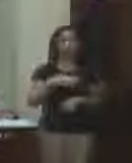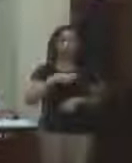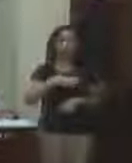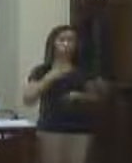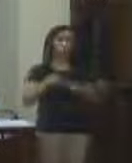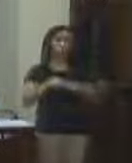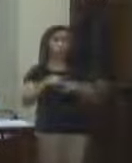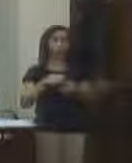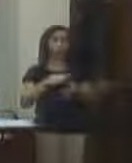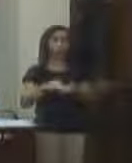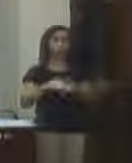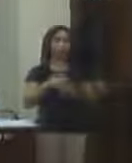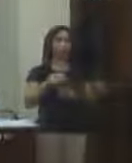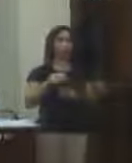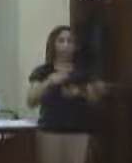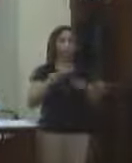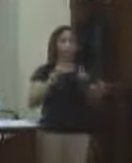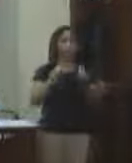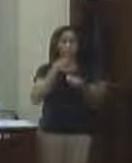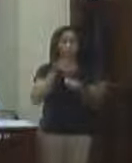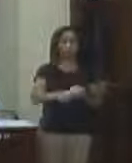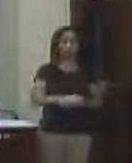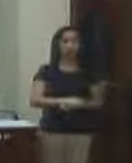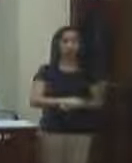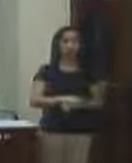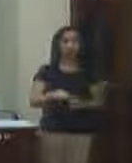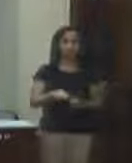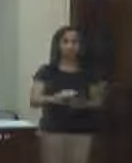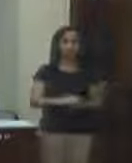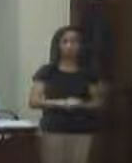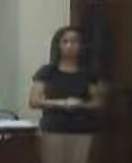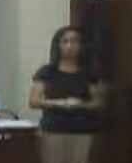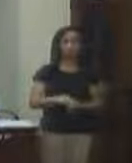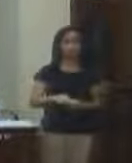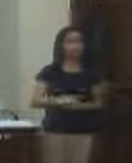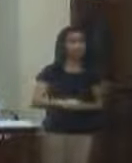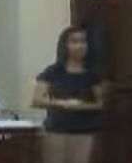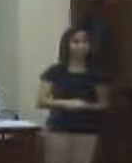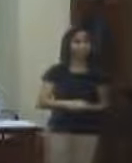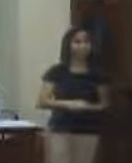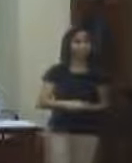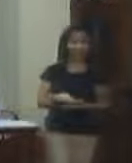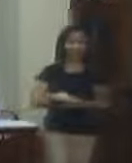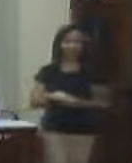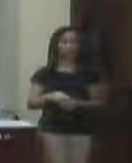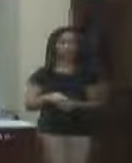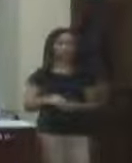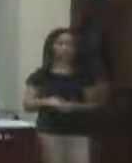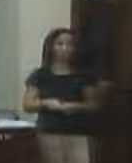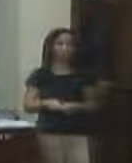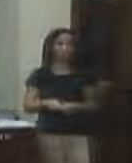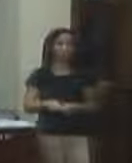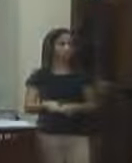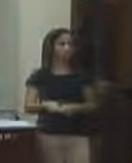colocações que a secretária fez, e assim também a Glória, que eu acho que ela, desculpa,